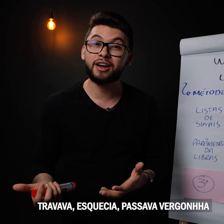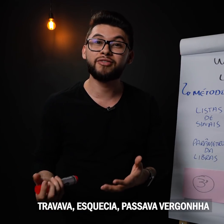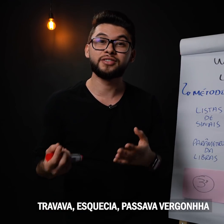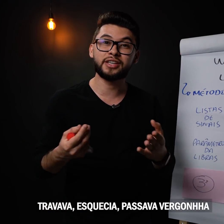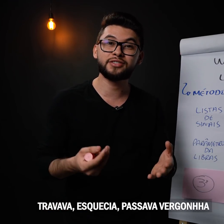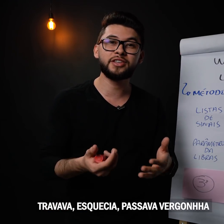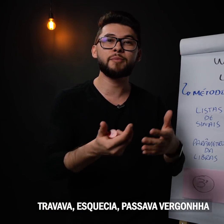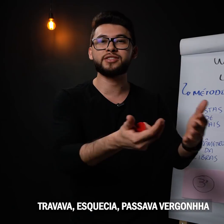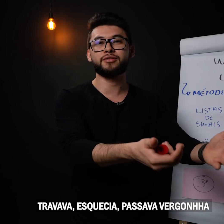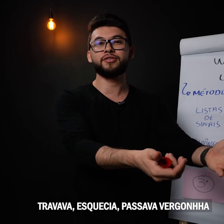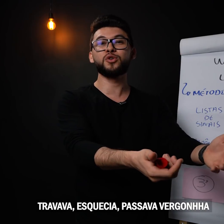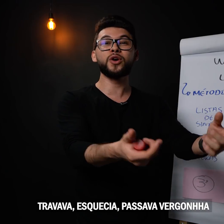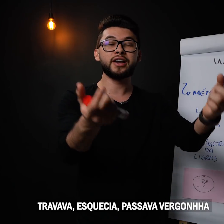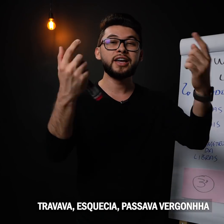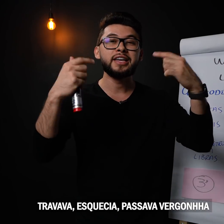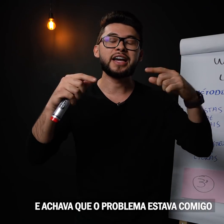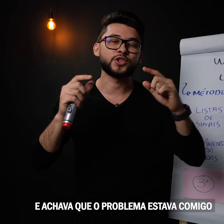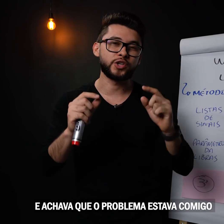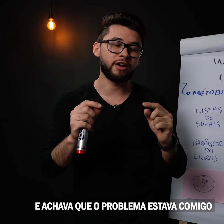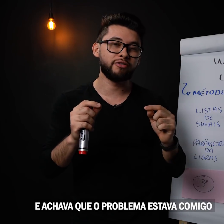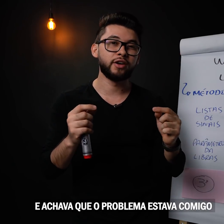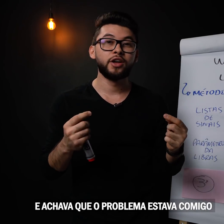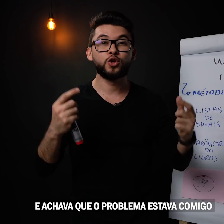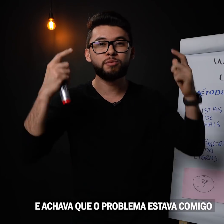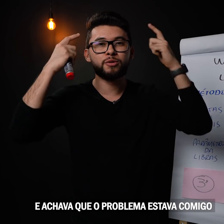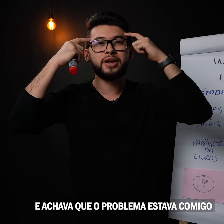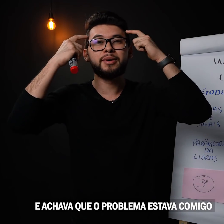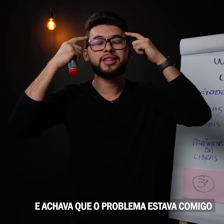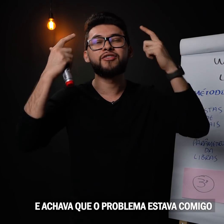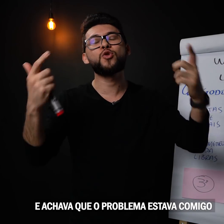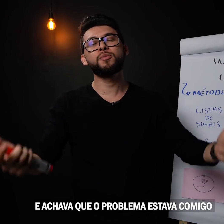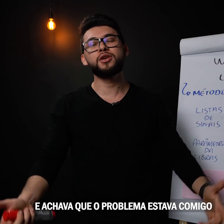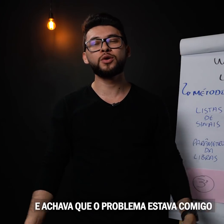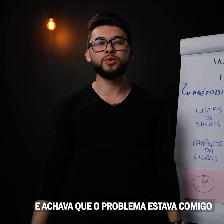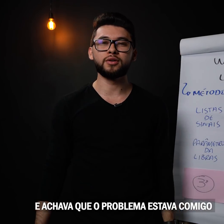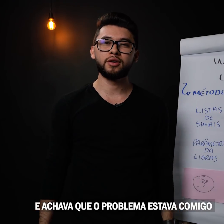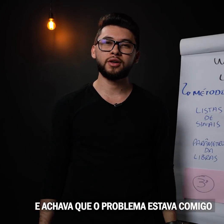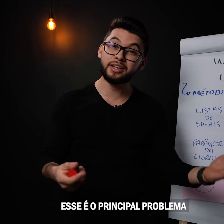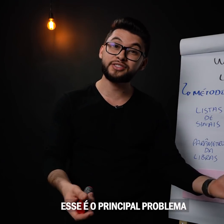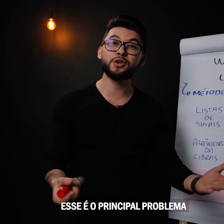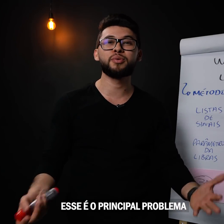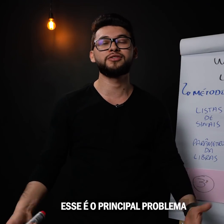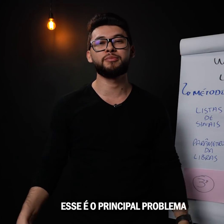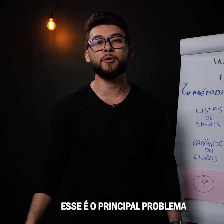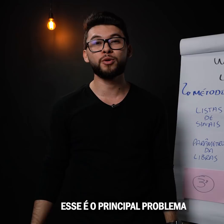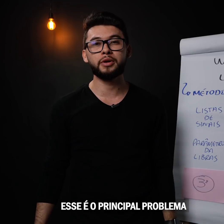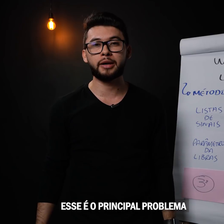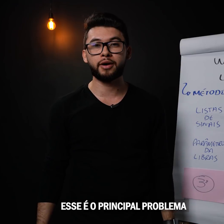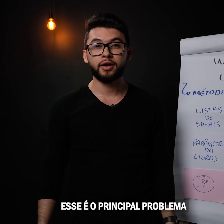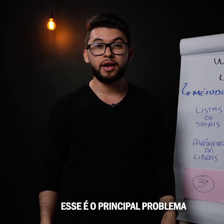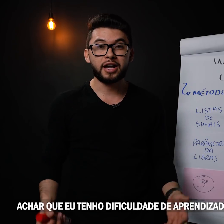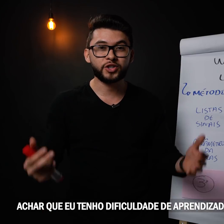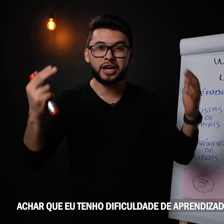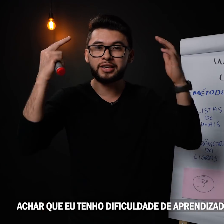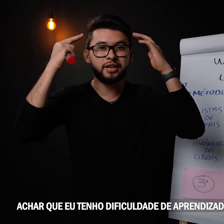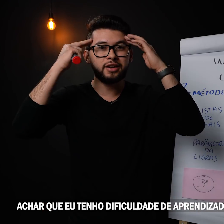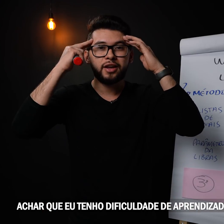Travava, esquecia, passava vergonha e achava que o problema estava comigo. Esse é o principal problema. Achar que eu